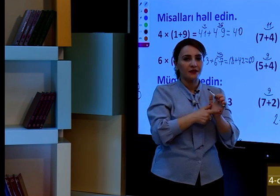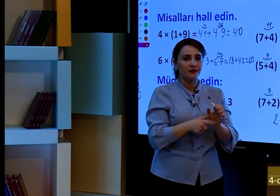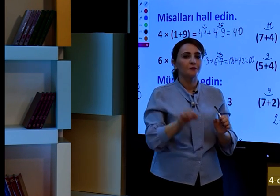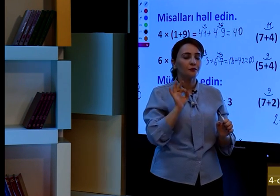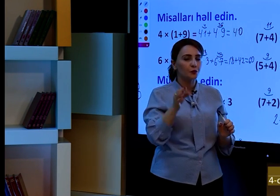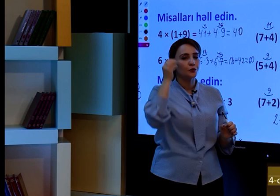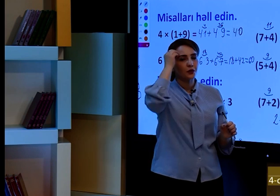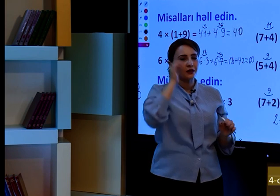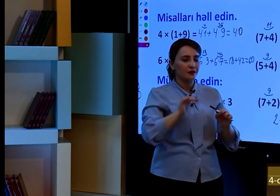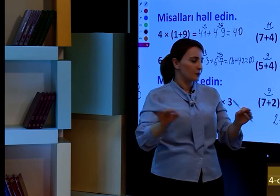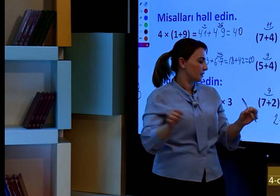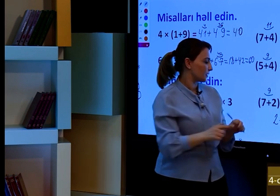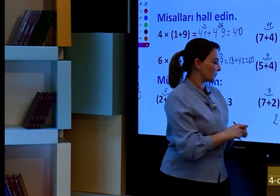27=27. Düz dağıllı balalar.